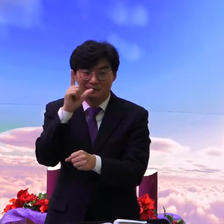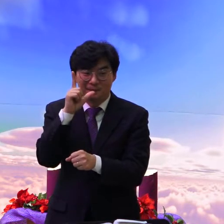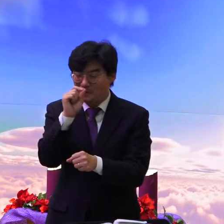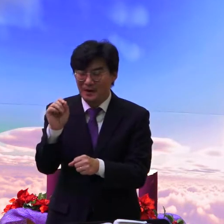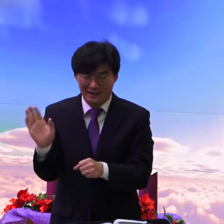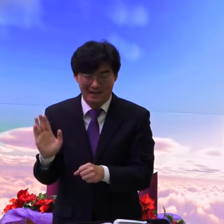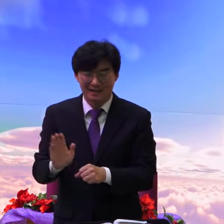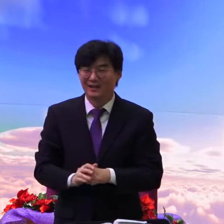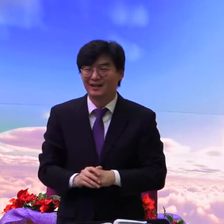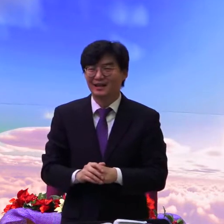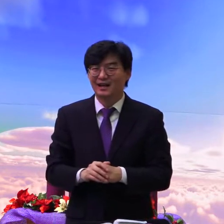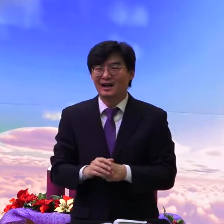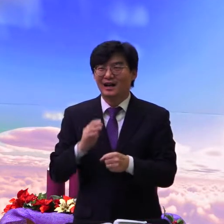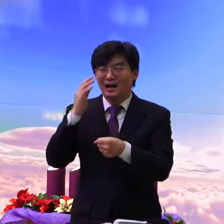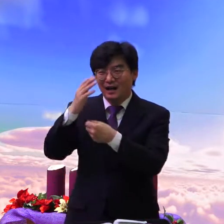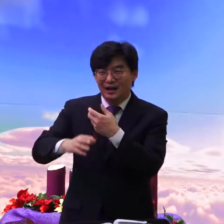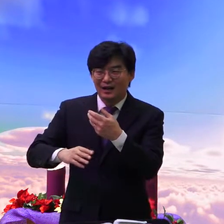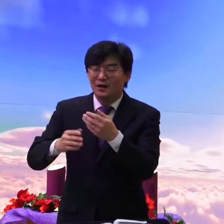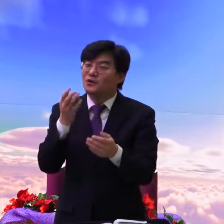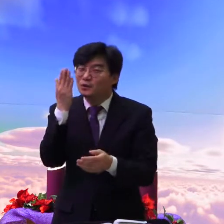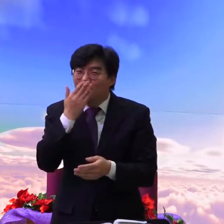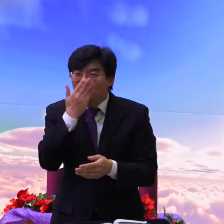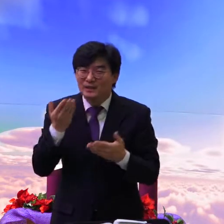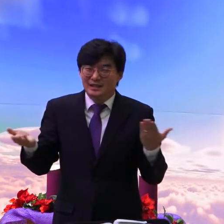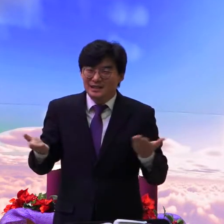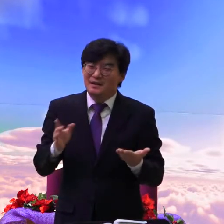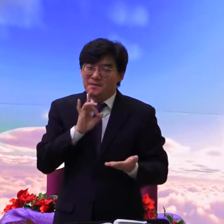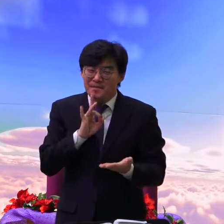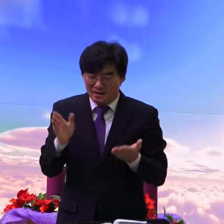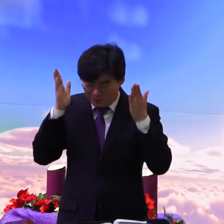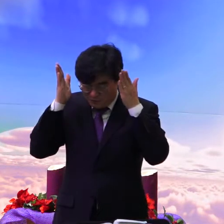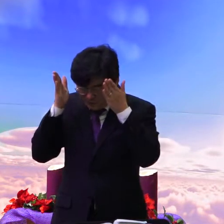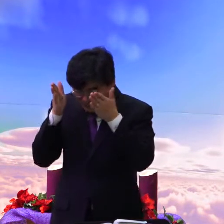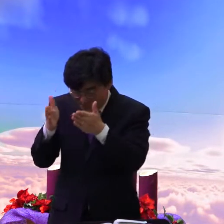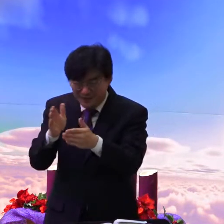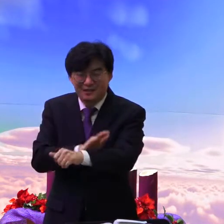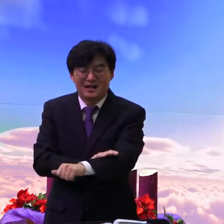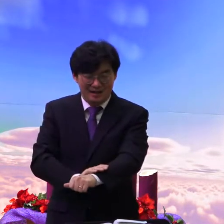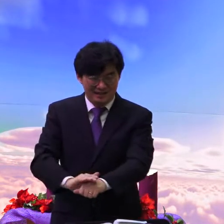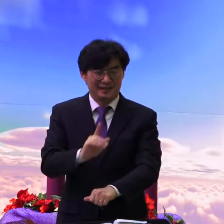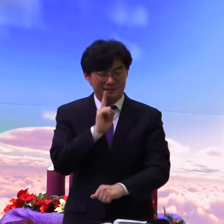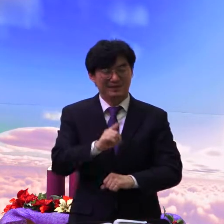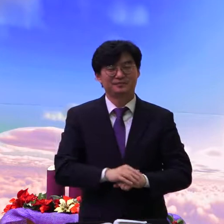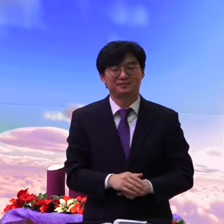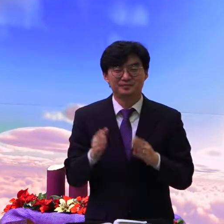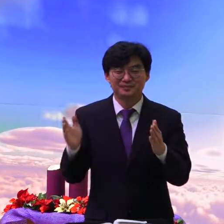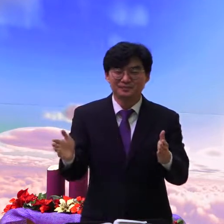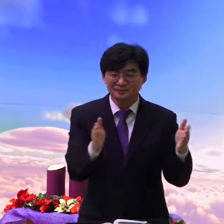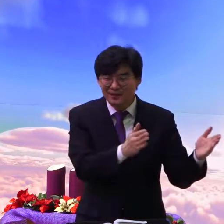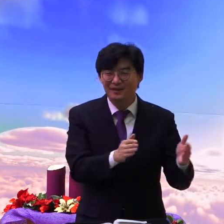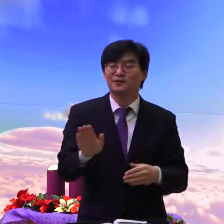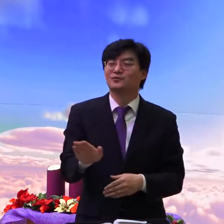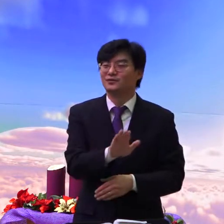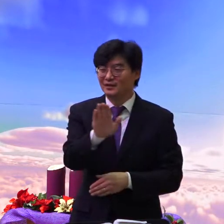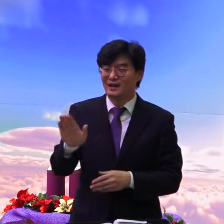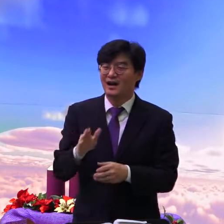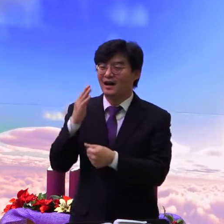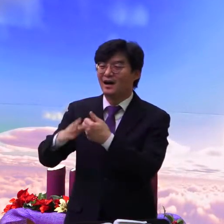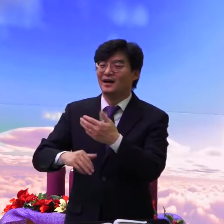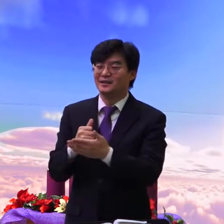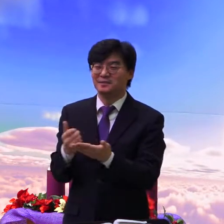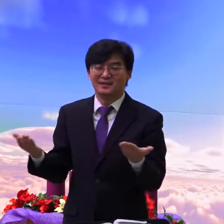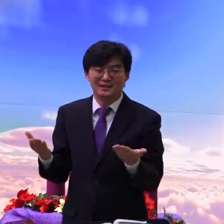우리들, 하나님으로 말미암아 일꾼된 우리들에게 하나님께서 맡겨주셨다고 생각되는 일들이 있다면,